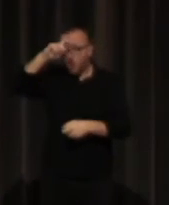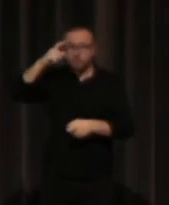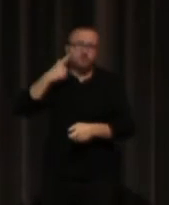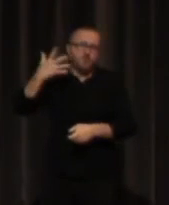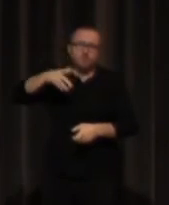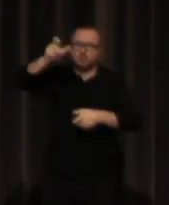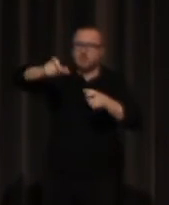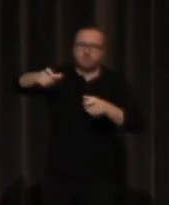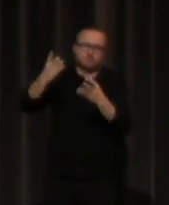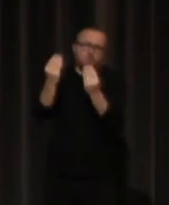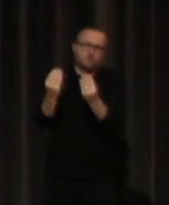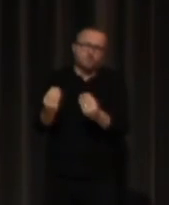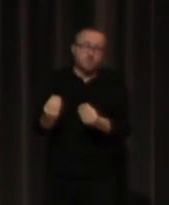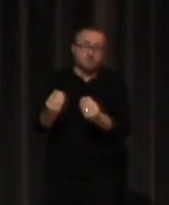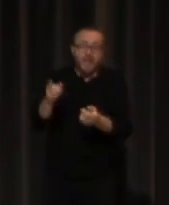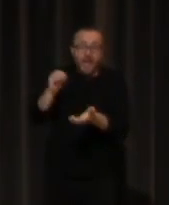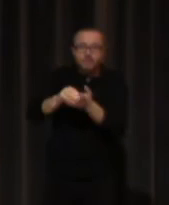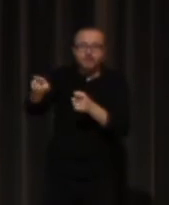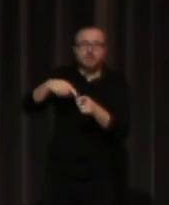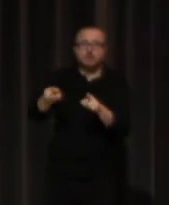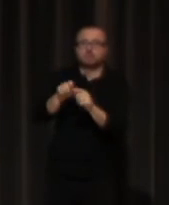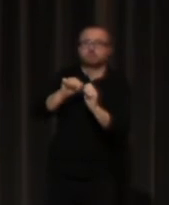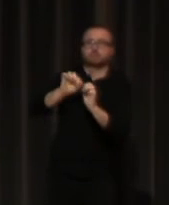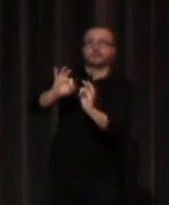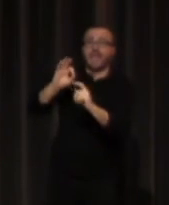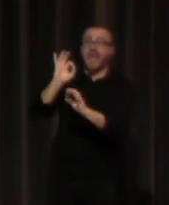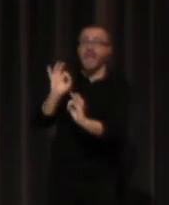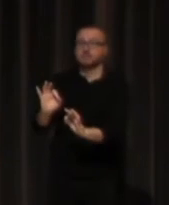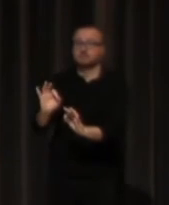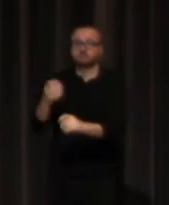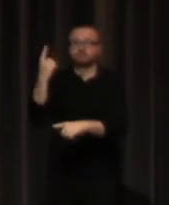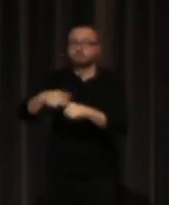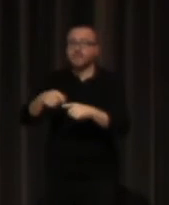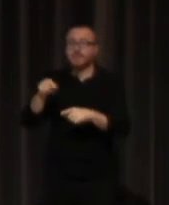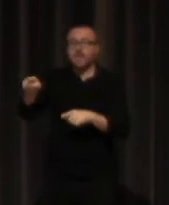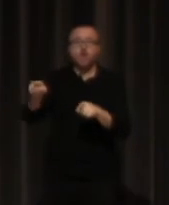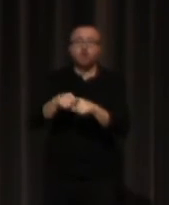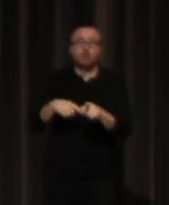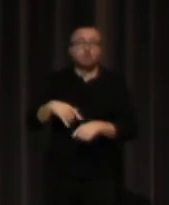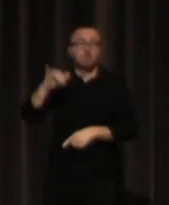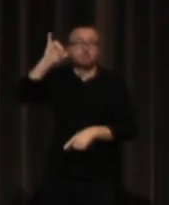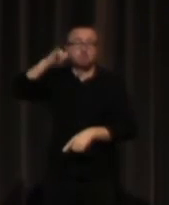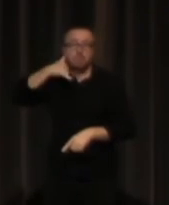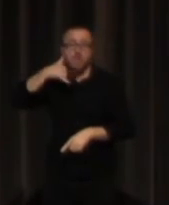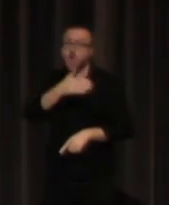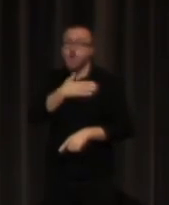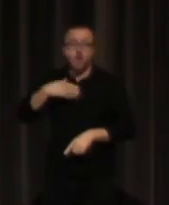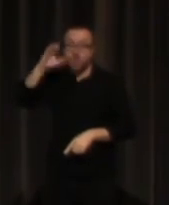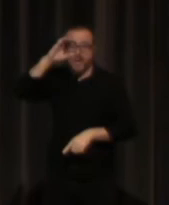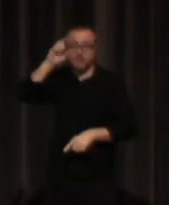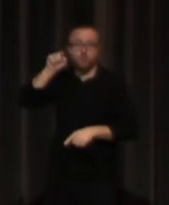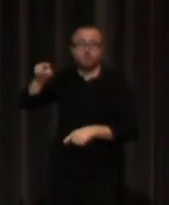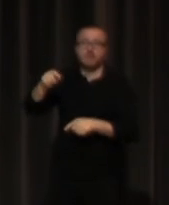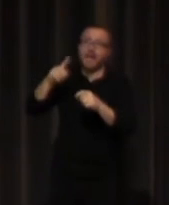bàsicament provoquen veneració. I la veneració és una mena de sordesa crònica.